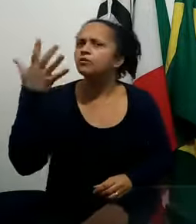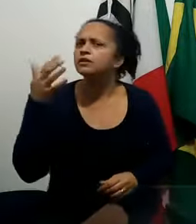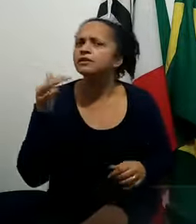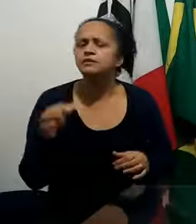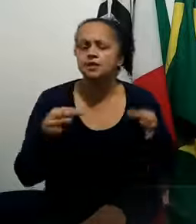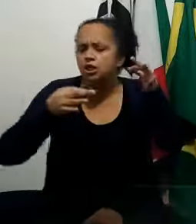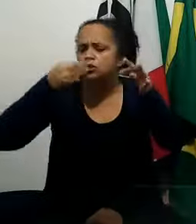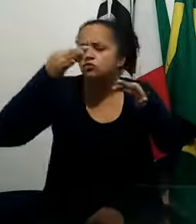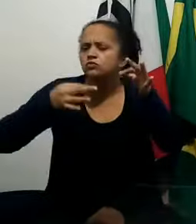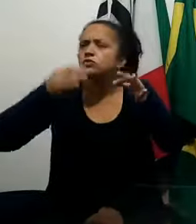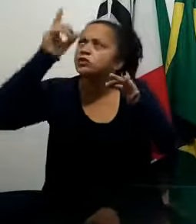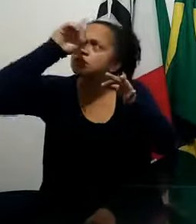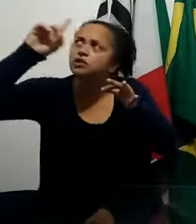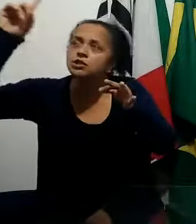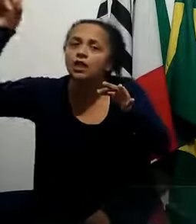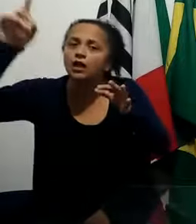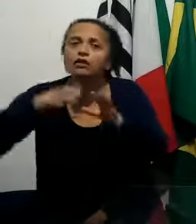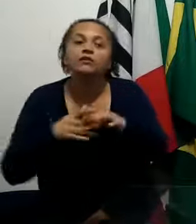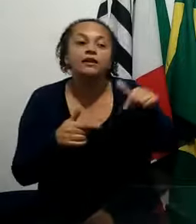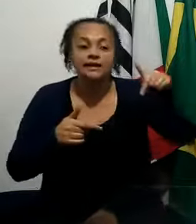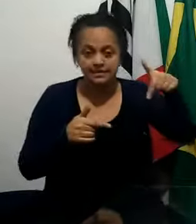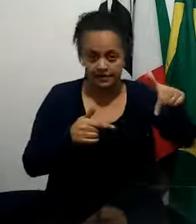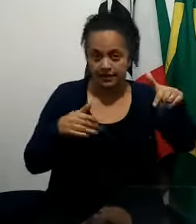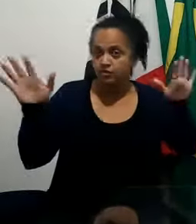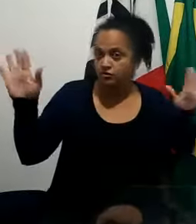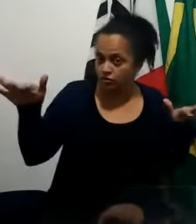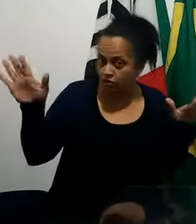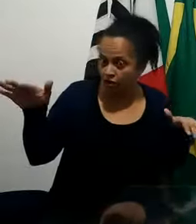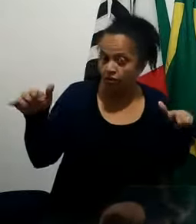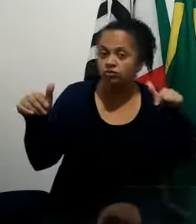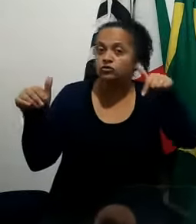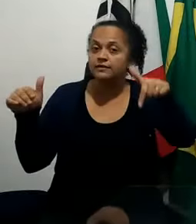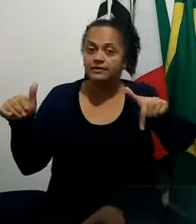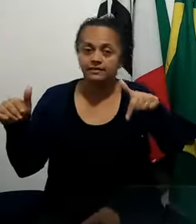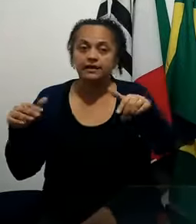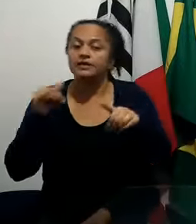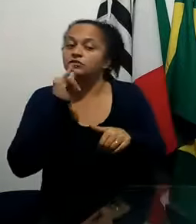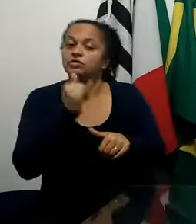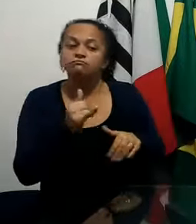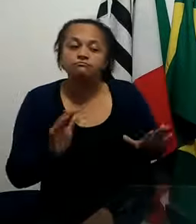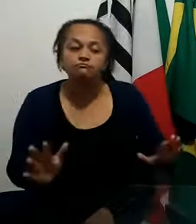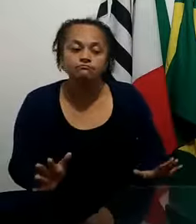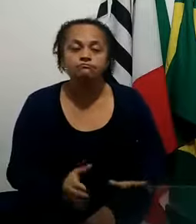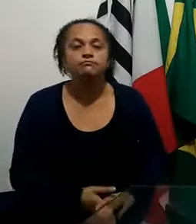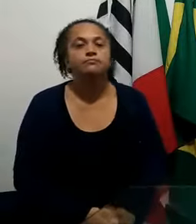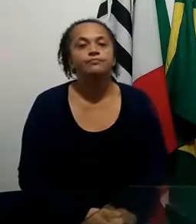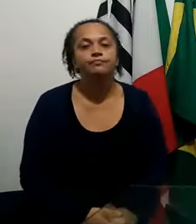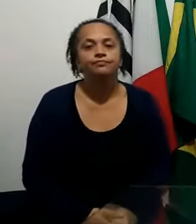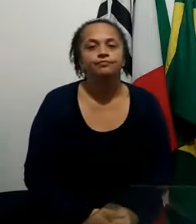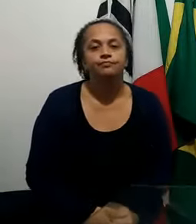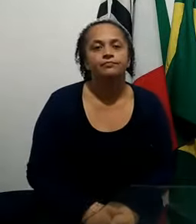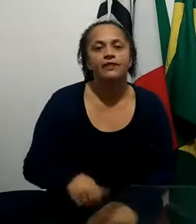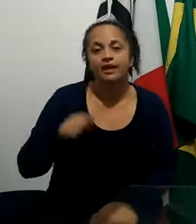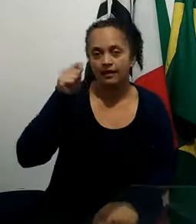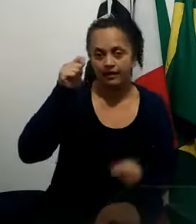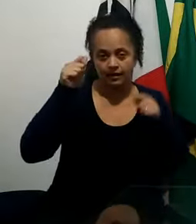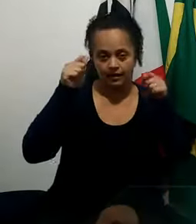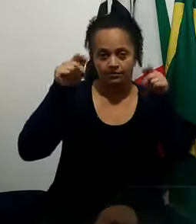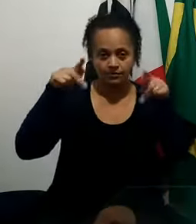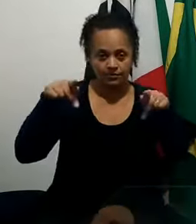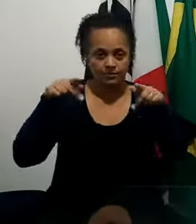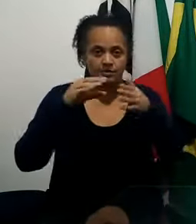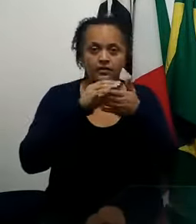Deus. 7 anjos, 7 trombetas, né? Olha lá, Apocalipse capítulo 8,